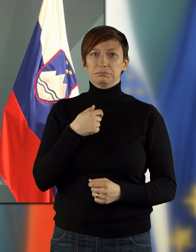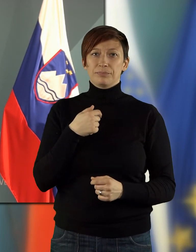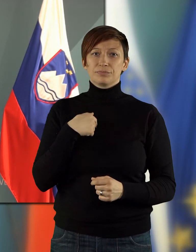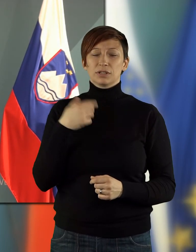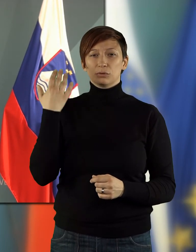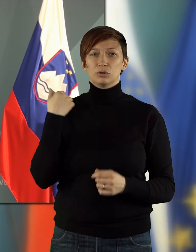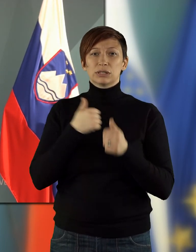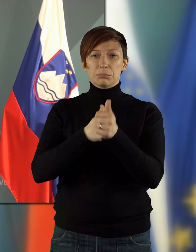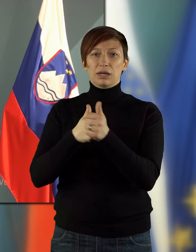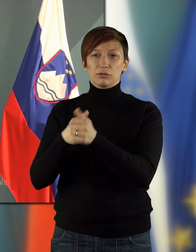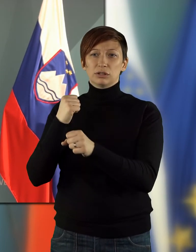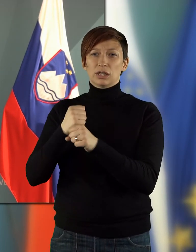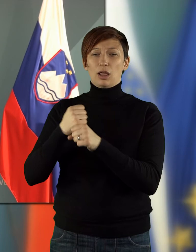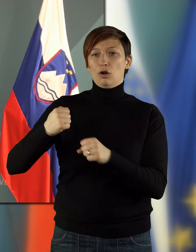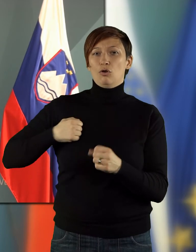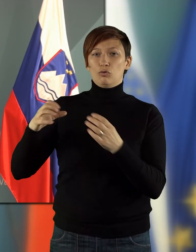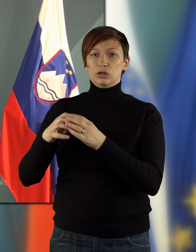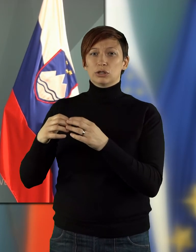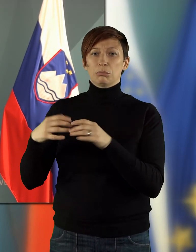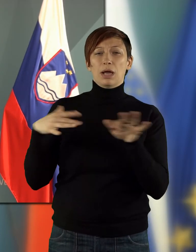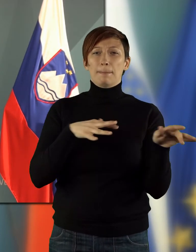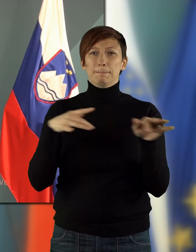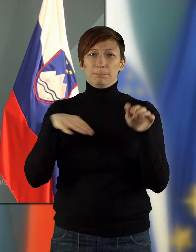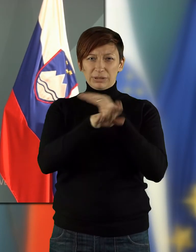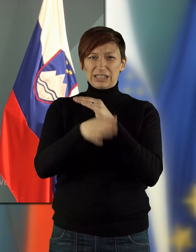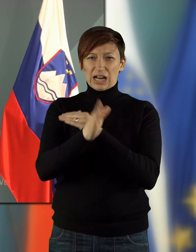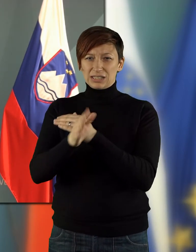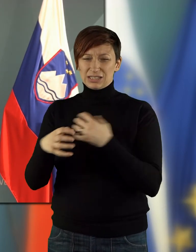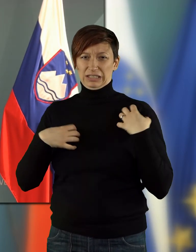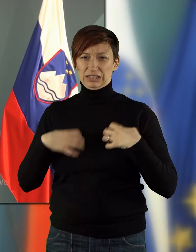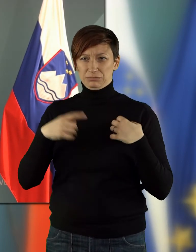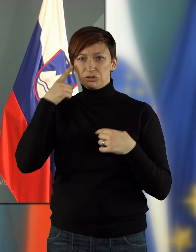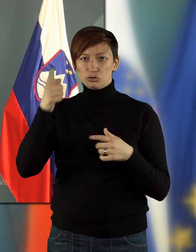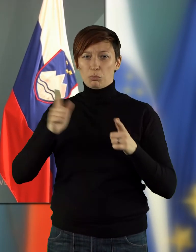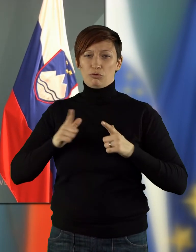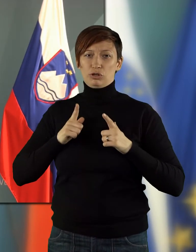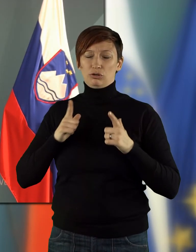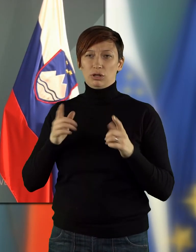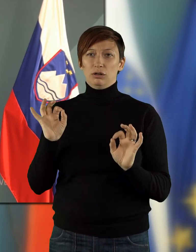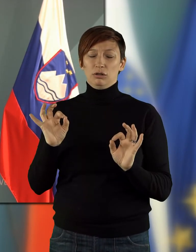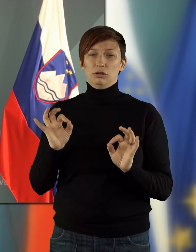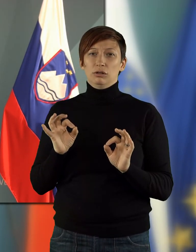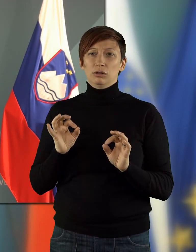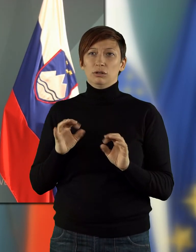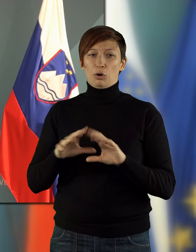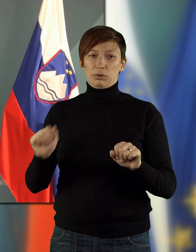sem bil, recimo, sem spremljal to delo vojske ob migrantski krizi in se mi zdi, da je